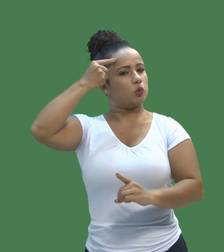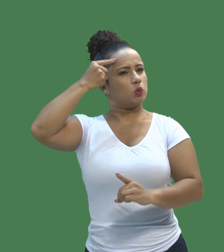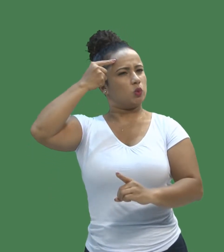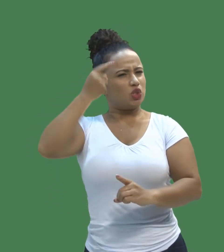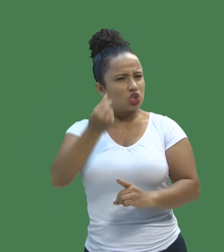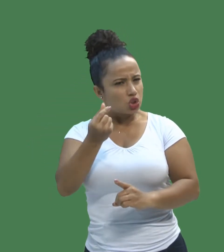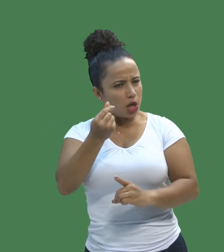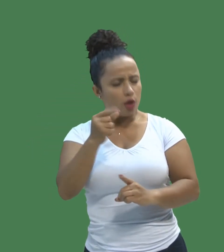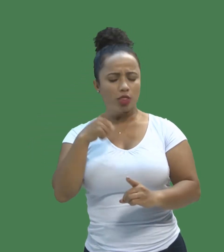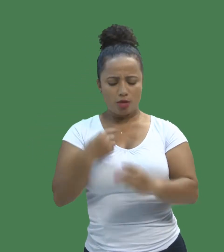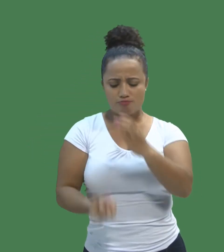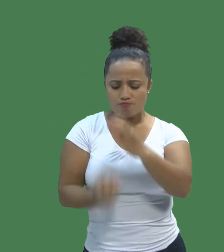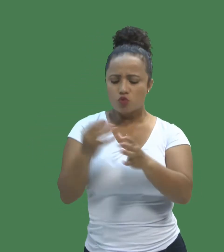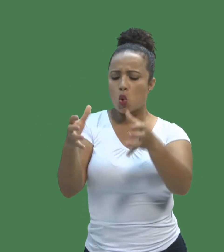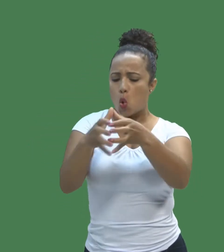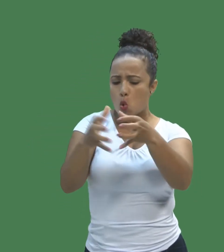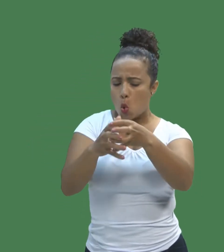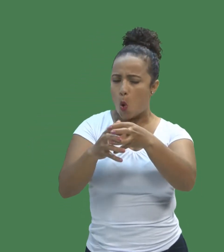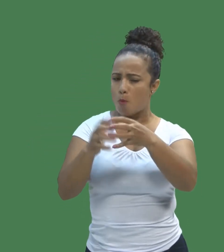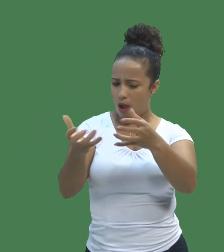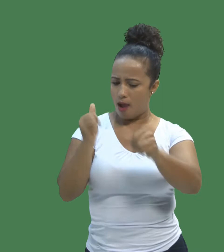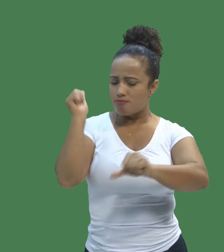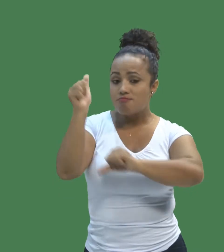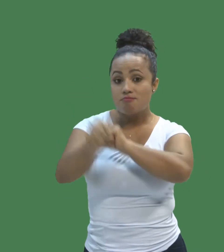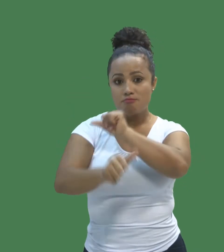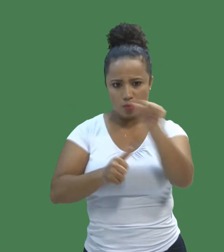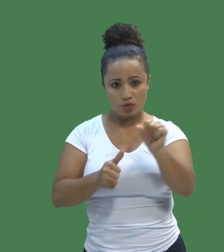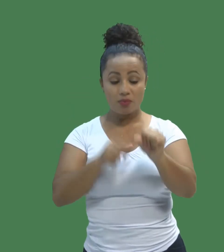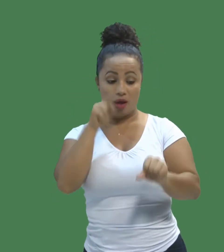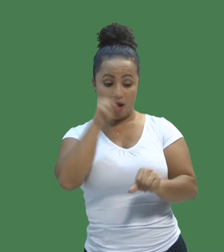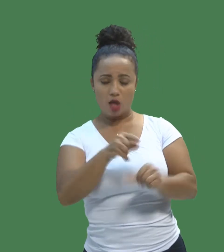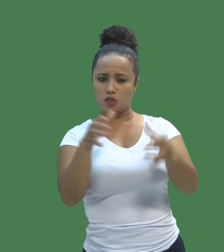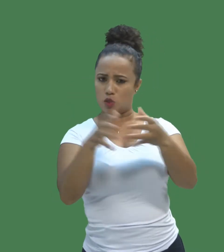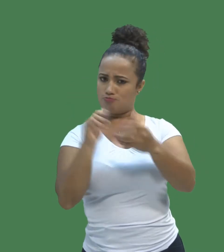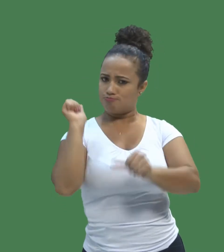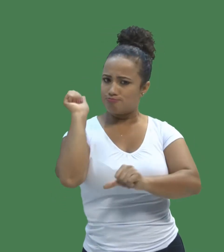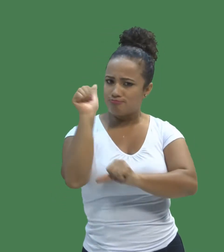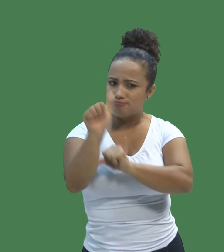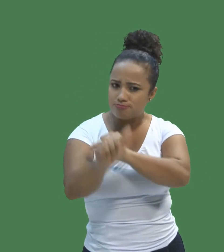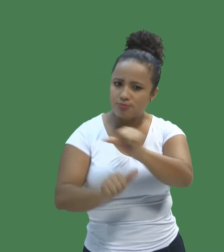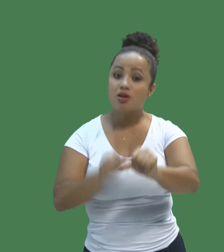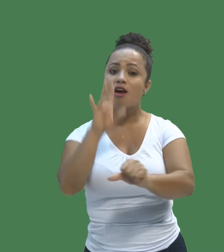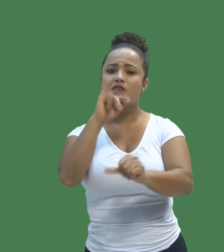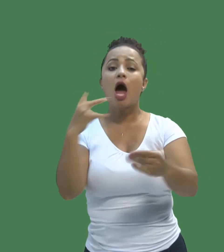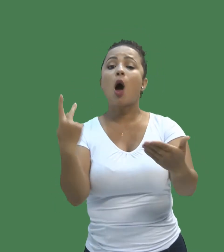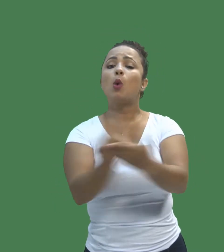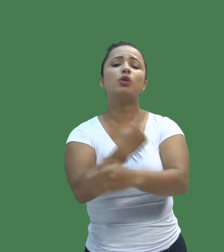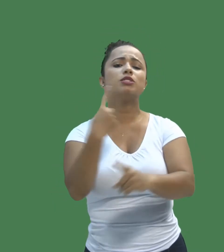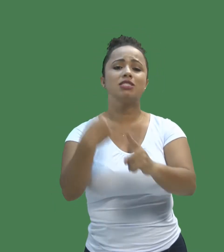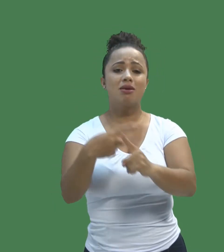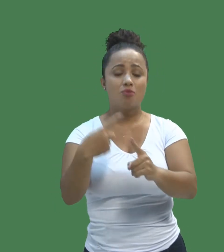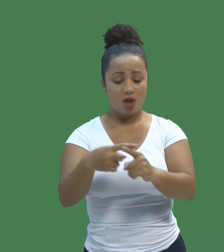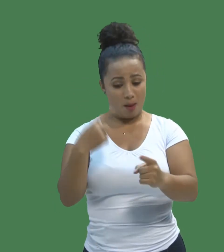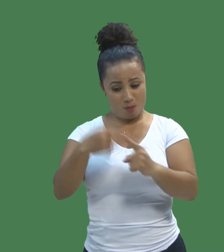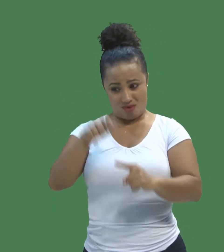da sociedade capitalista. Essa revolução seria dada